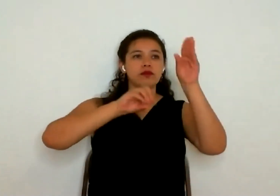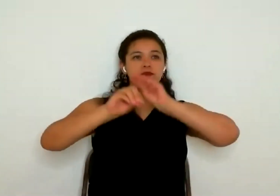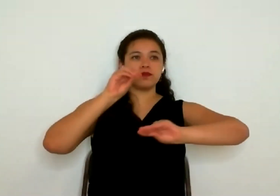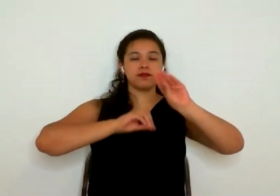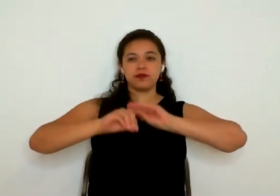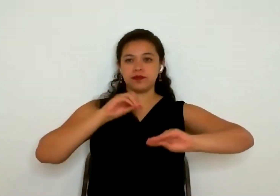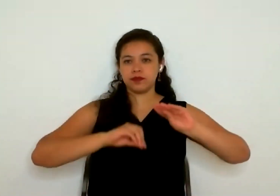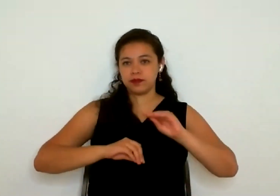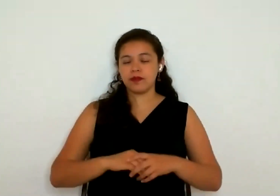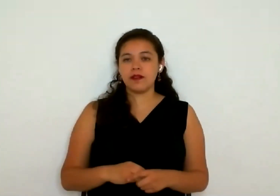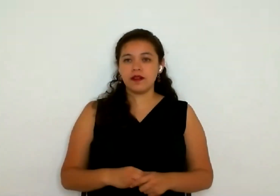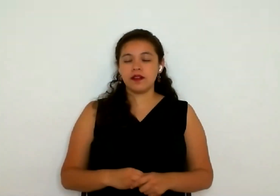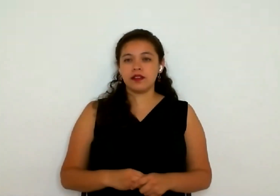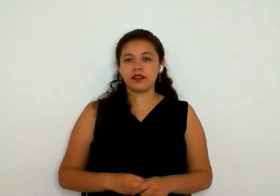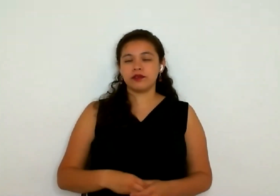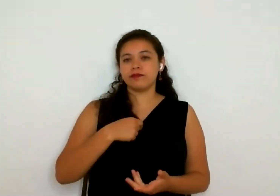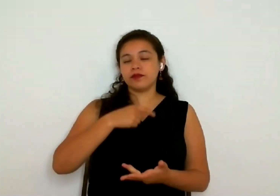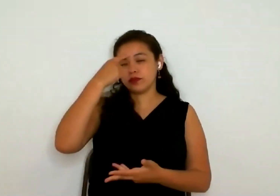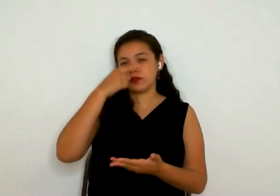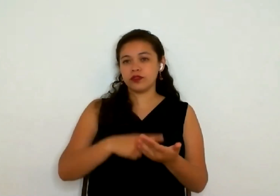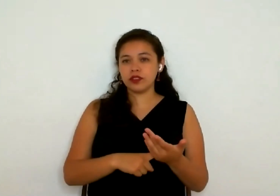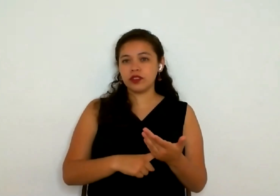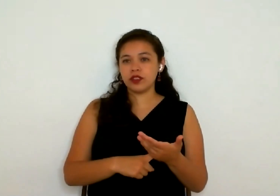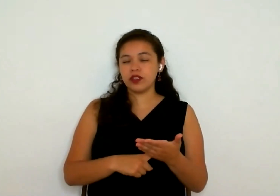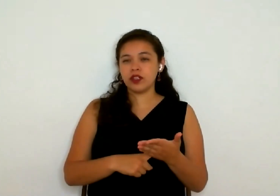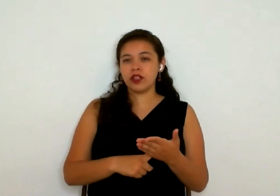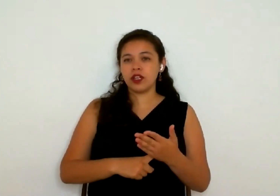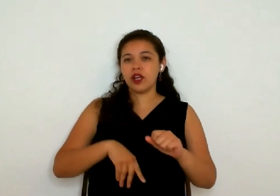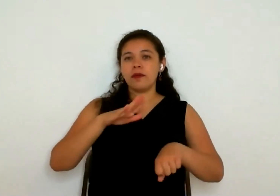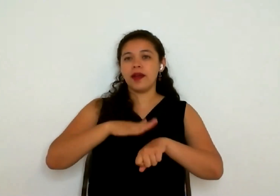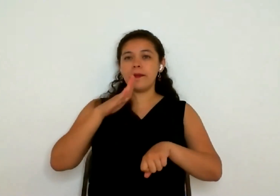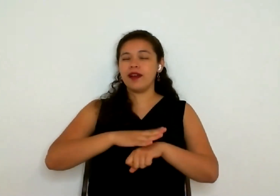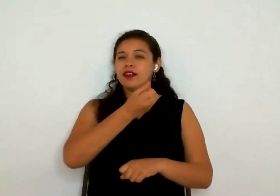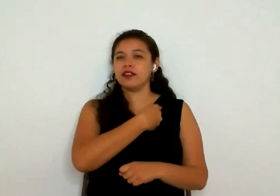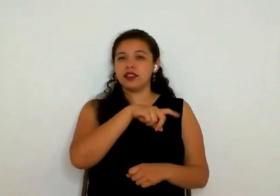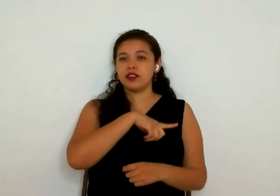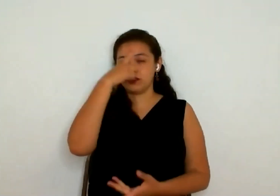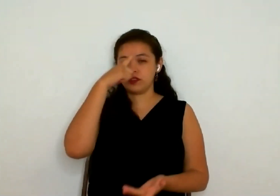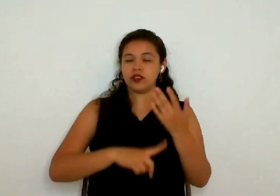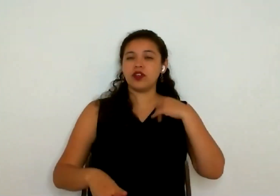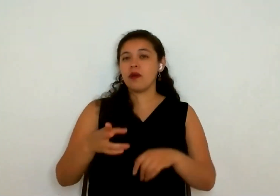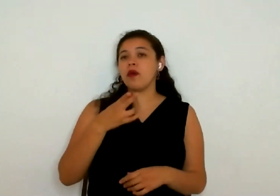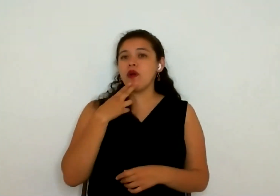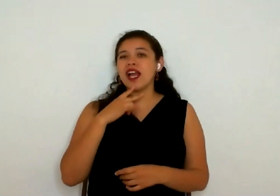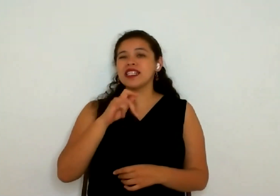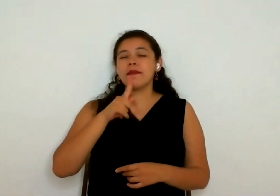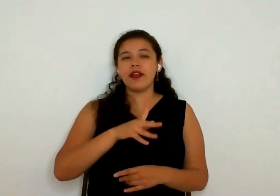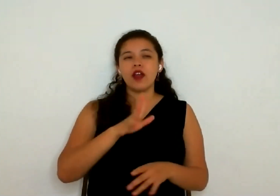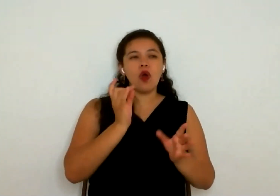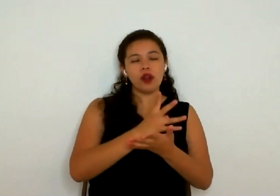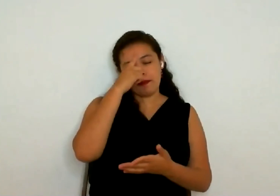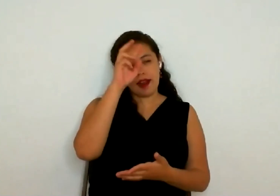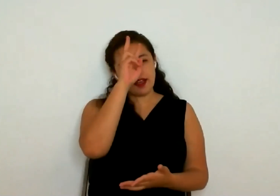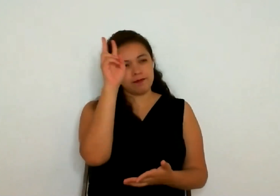pero yo creo que está principalmente enfocado a esta luz pero que nos puede ser útil como referencia pero que la